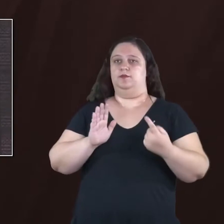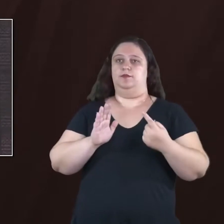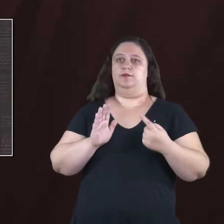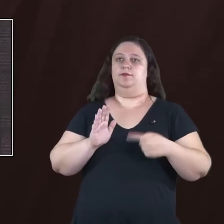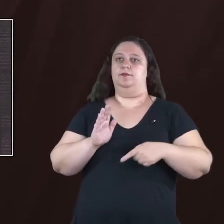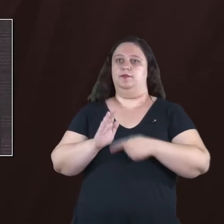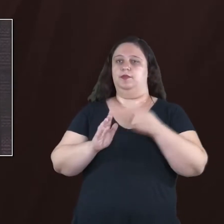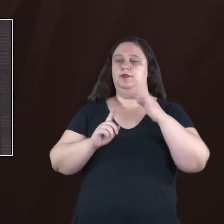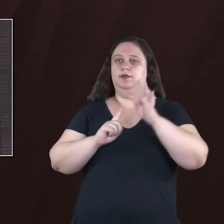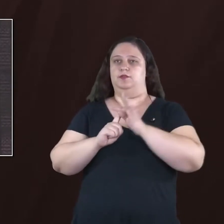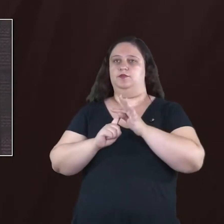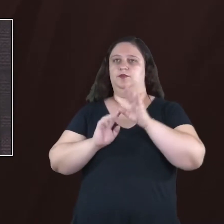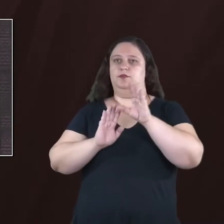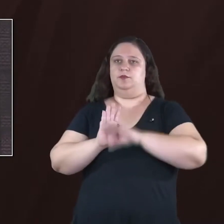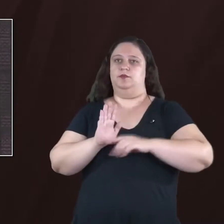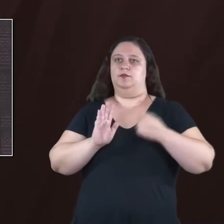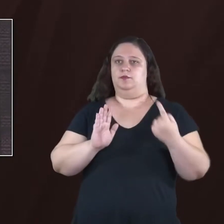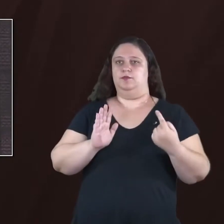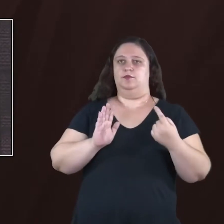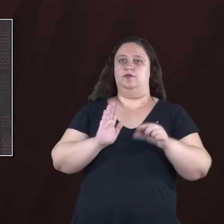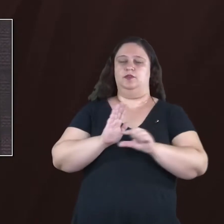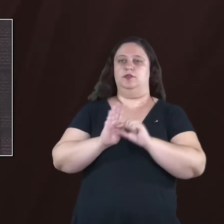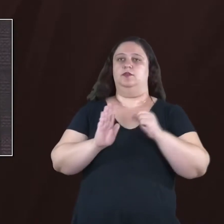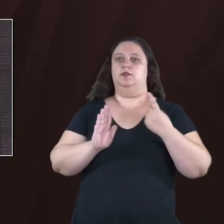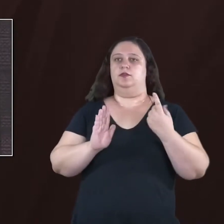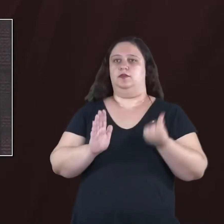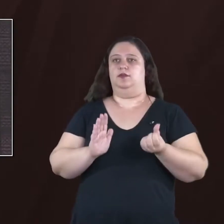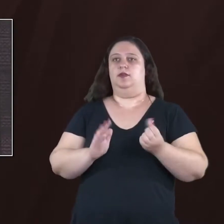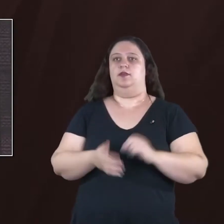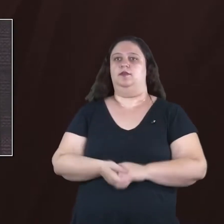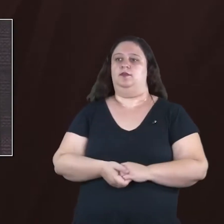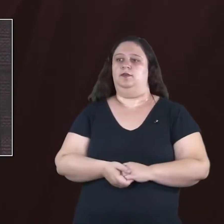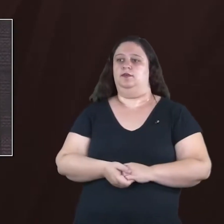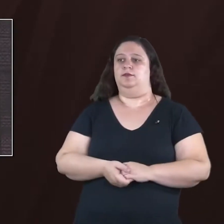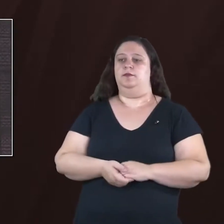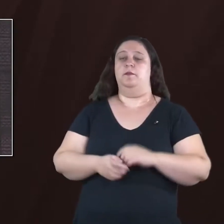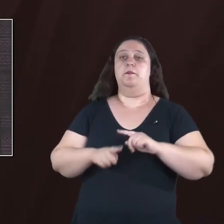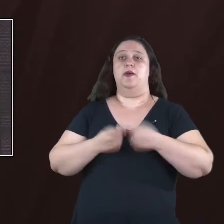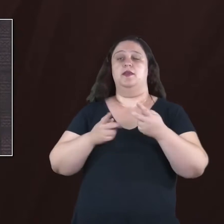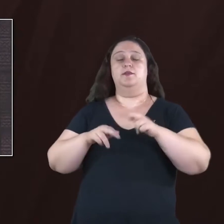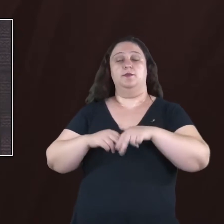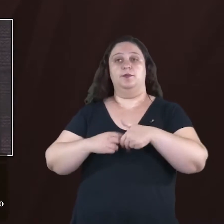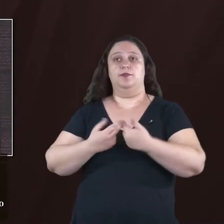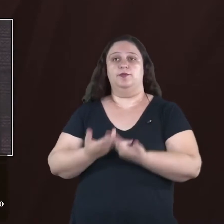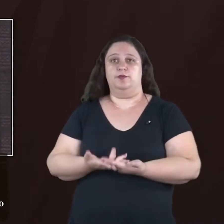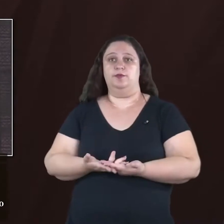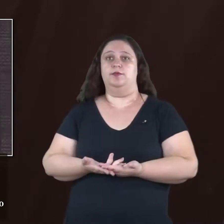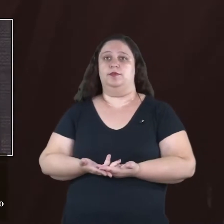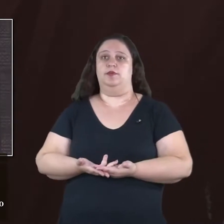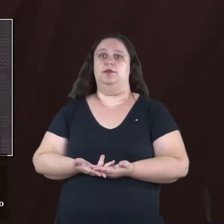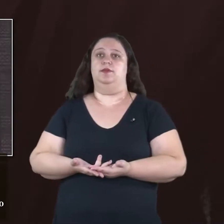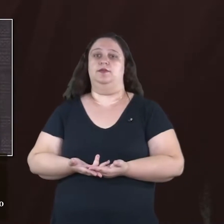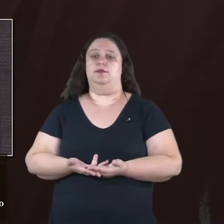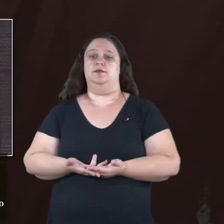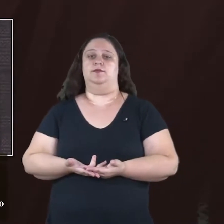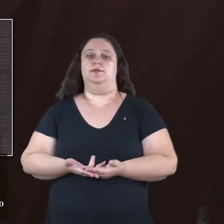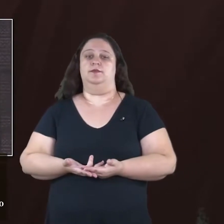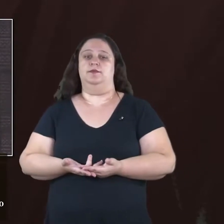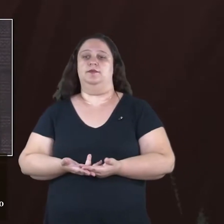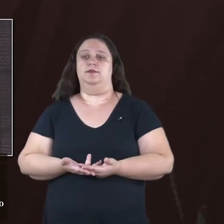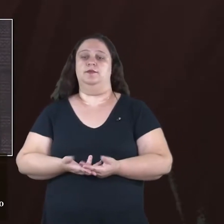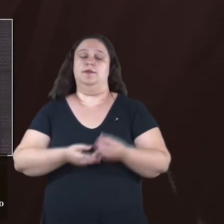versículo 16, vou ler outra vez, li de manhã. Mas por essa mesma razão, me